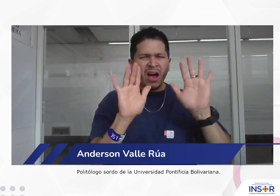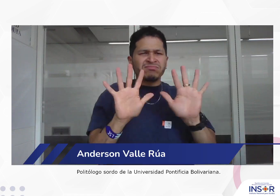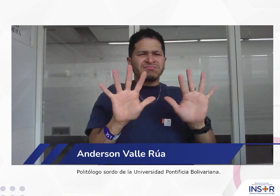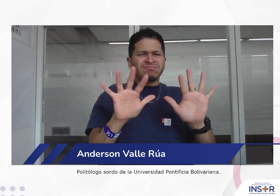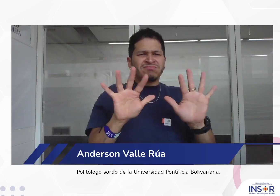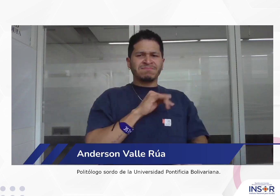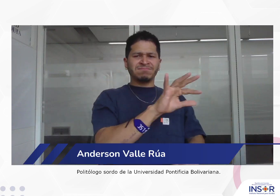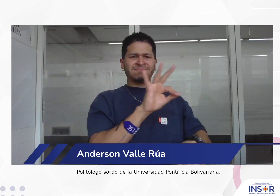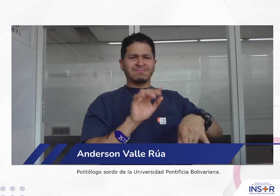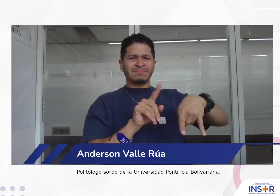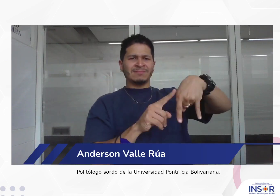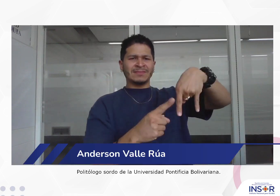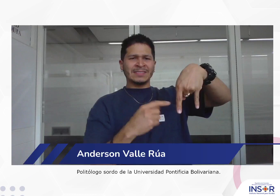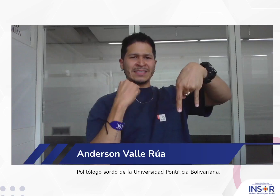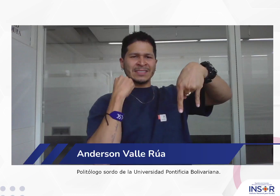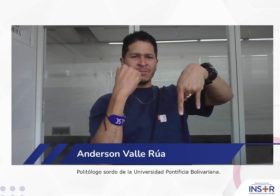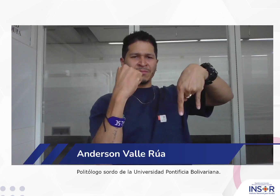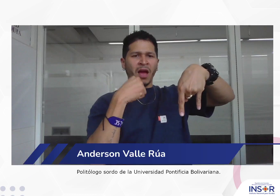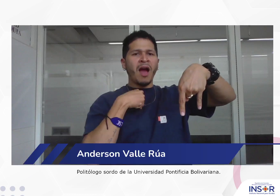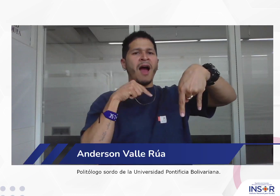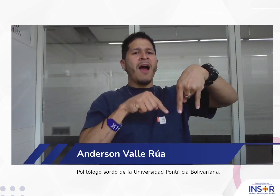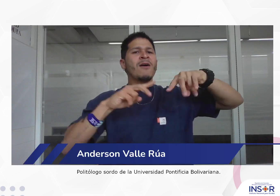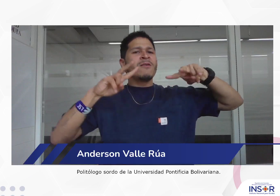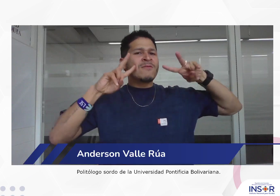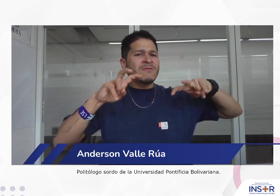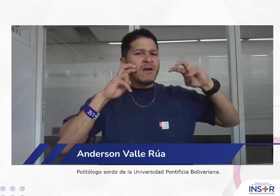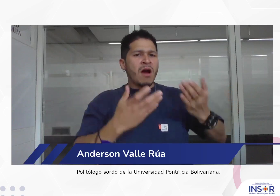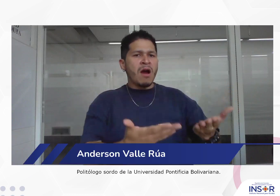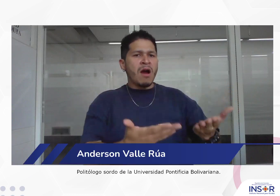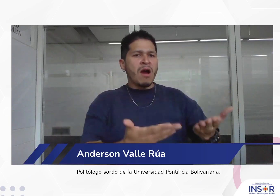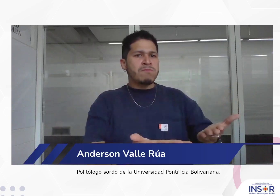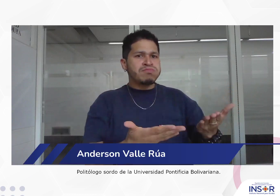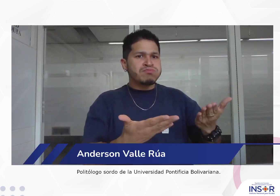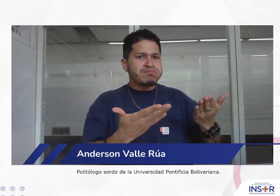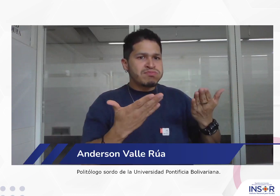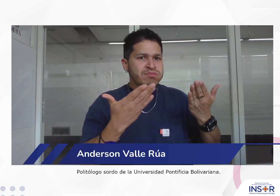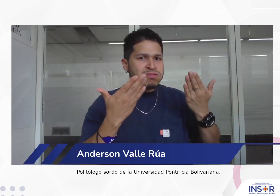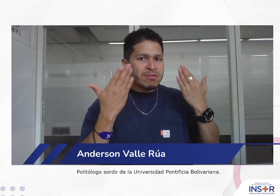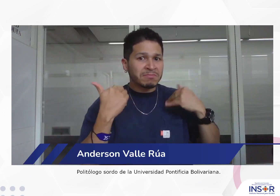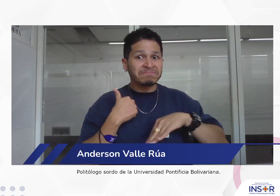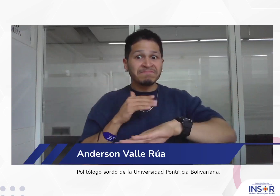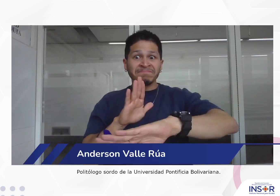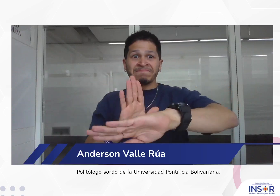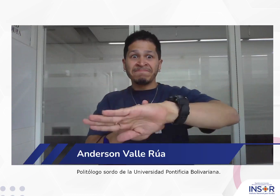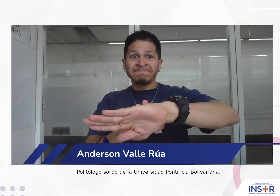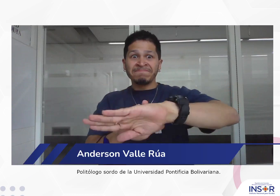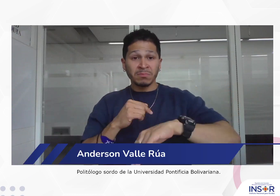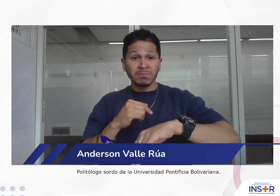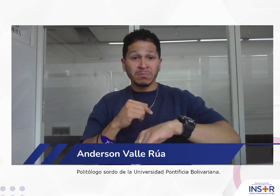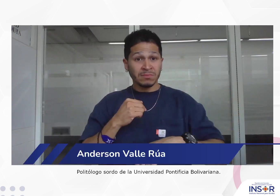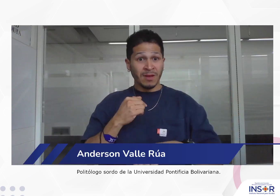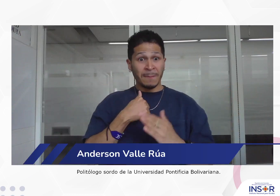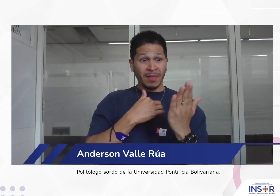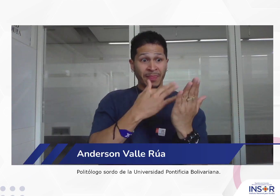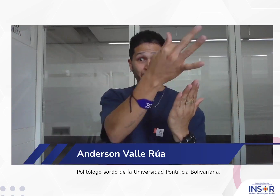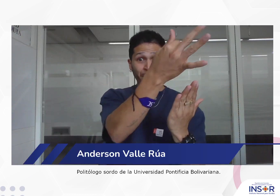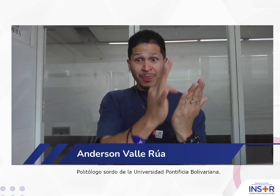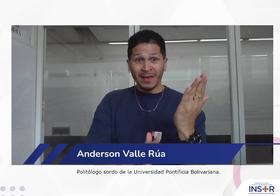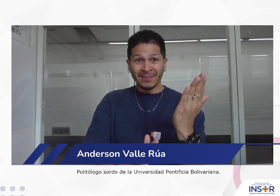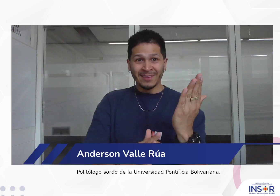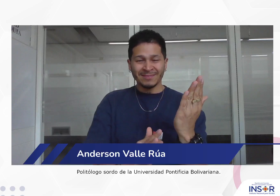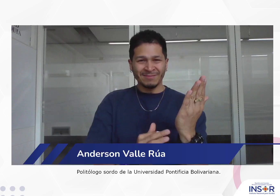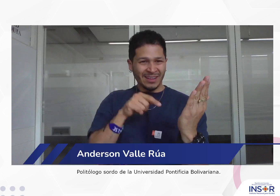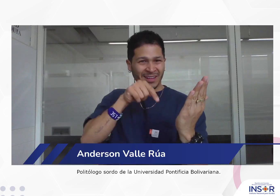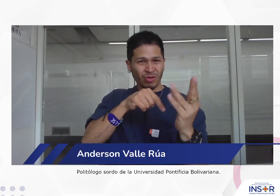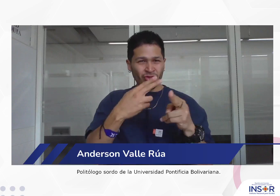seña, pero yo pensé en esta otra seña porque, como les venía mencionando, allí pues